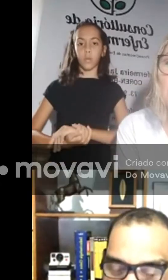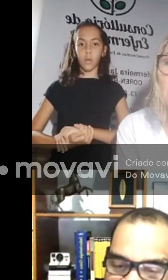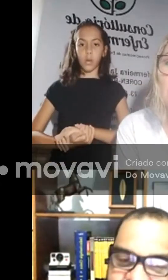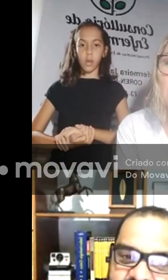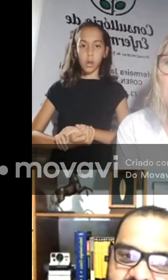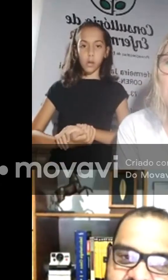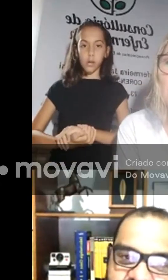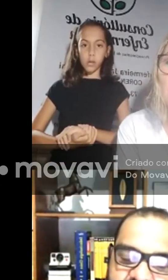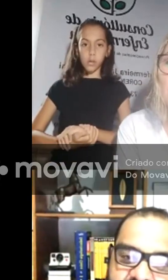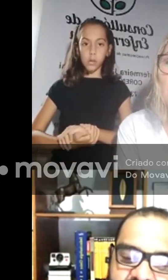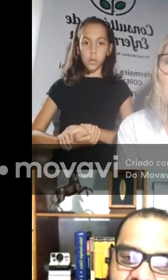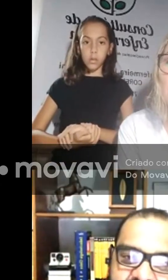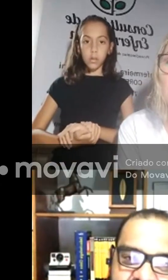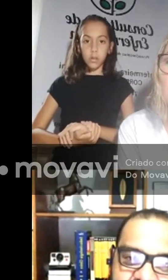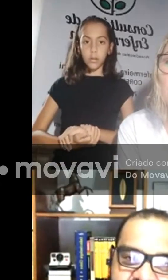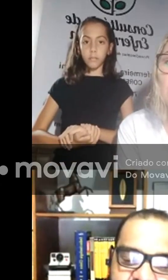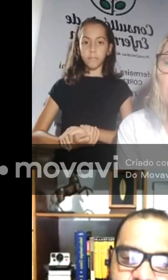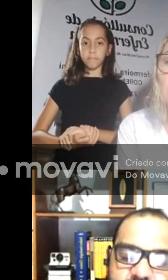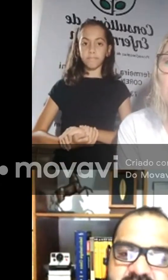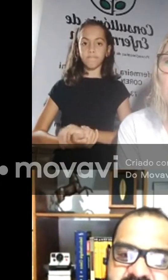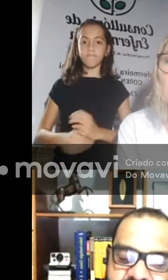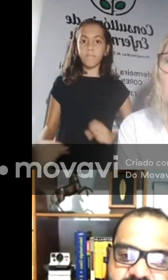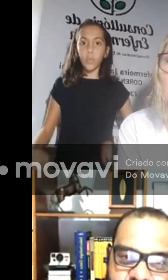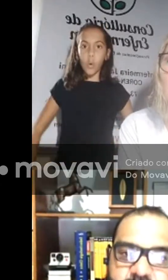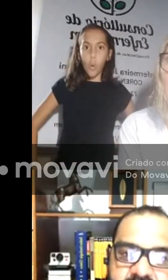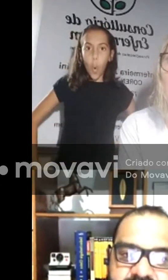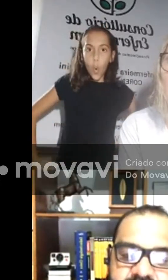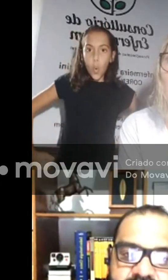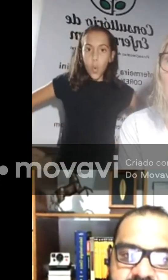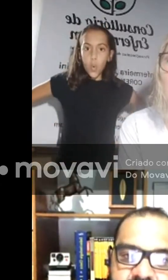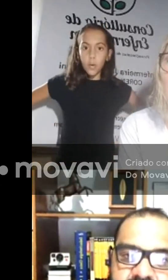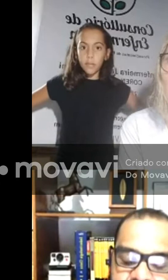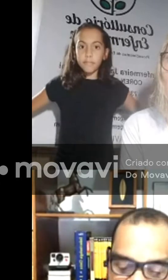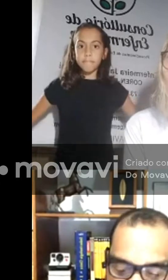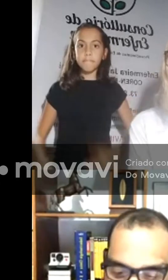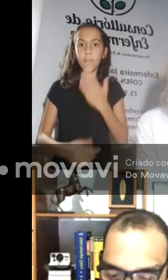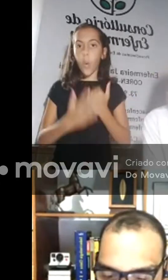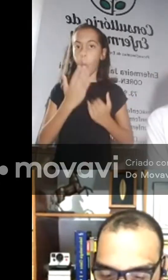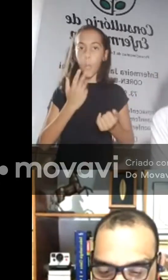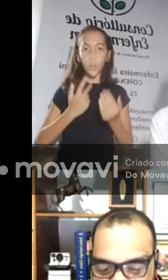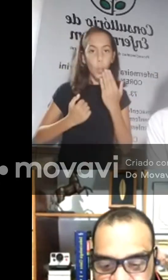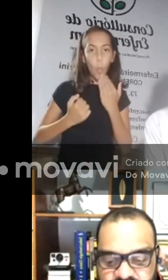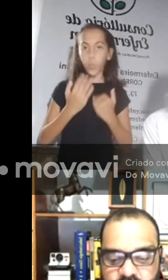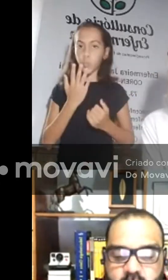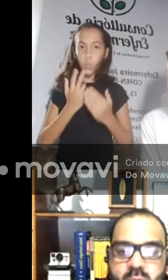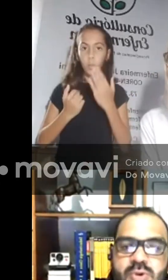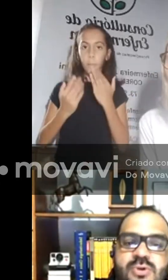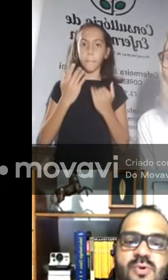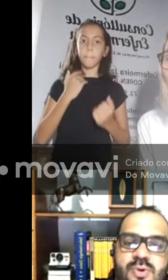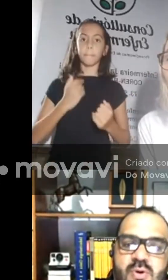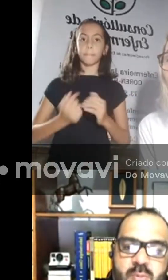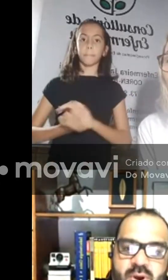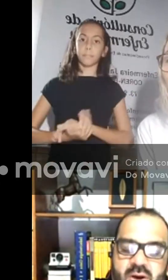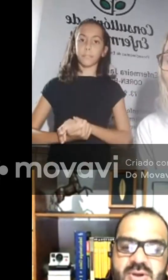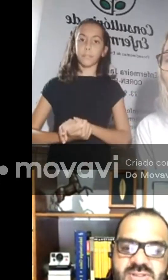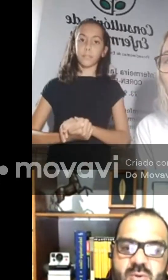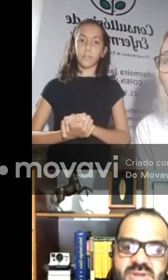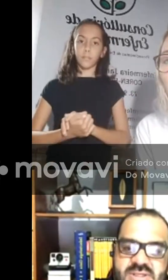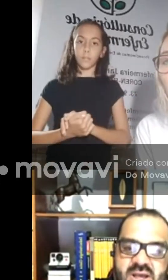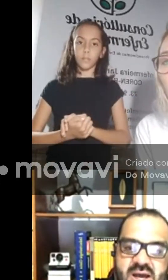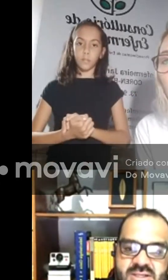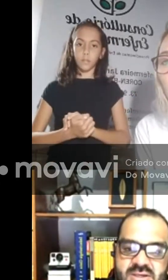Sim, a obesidade é assim, ela é caracterizada pelo excesso de peso, né? No excesso de peso vem o acúmulo de gordura corporal.